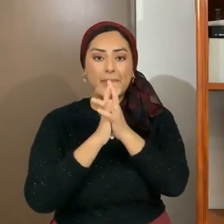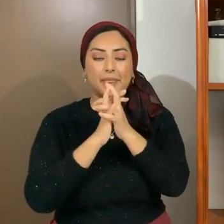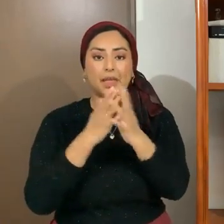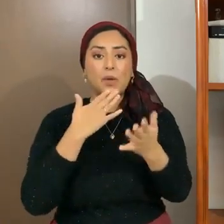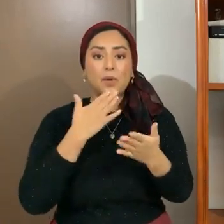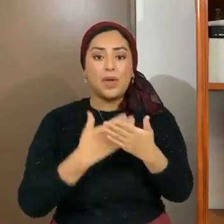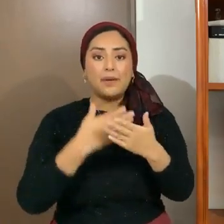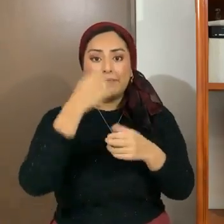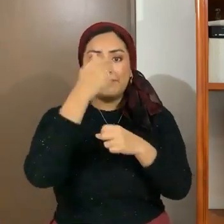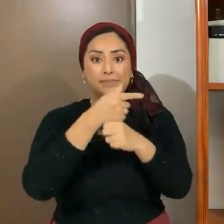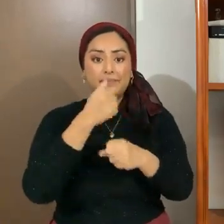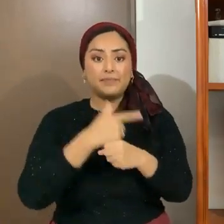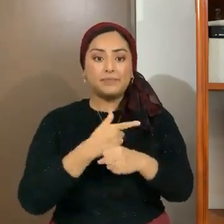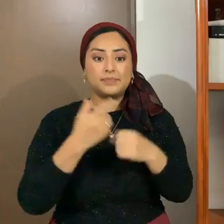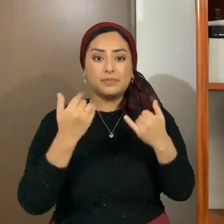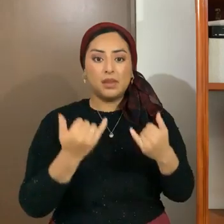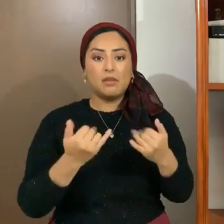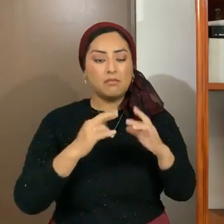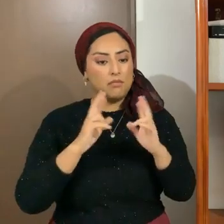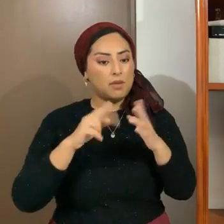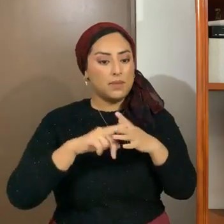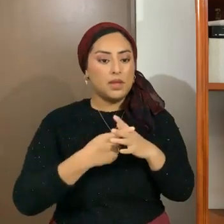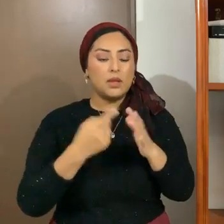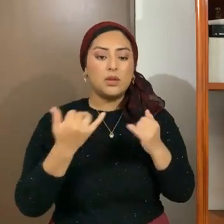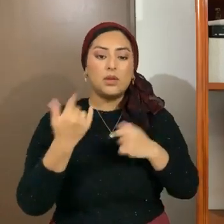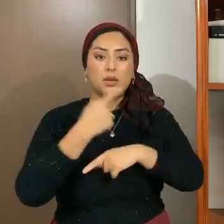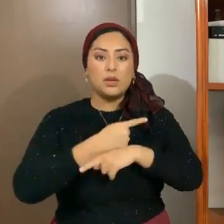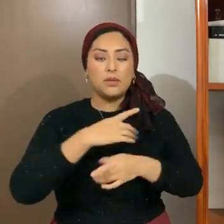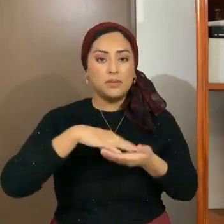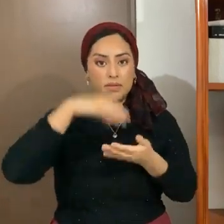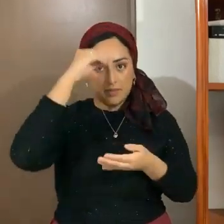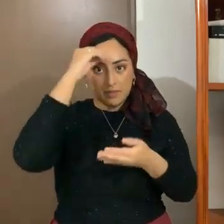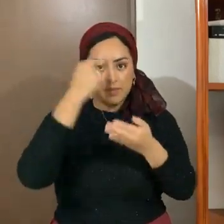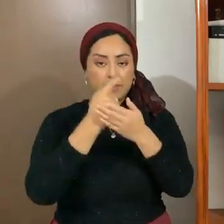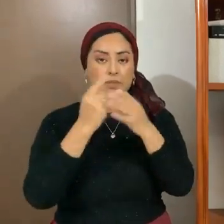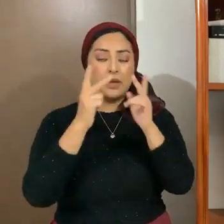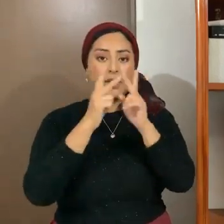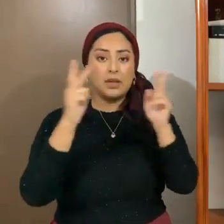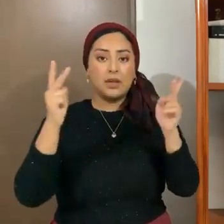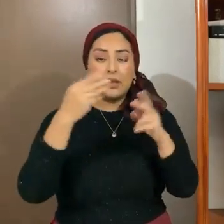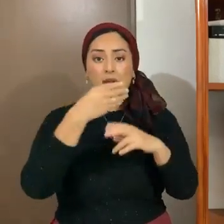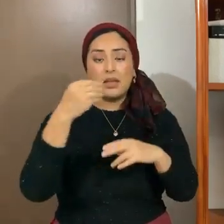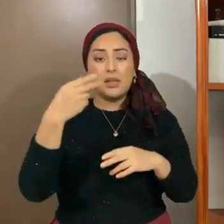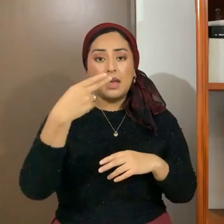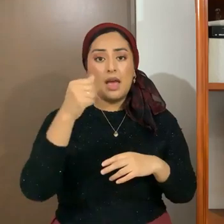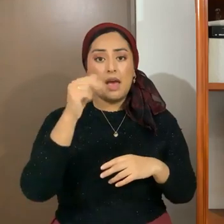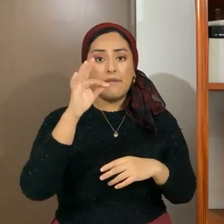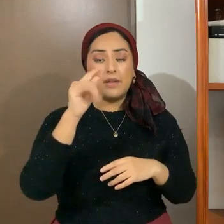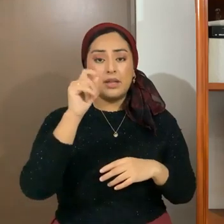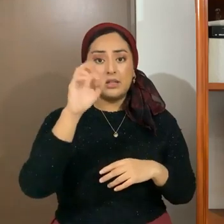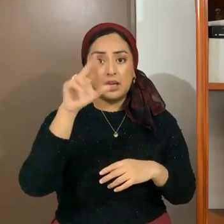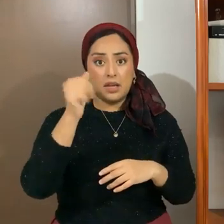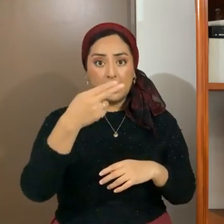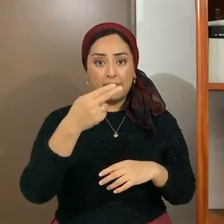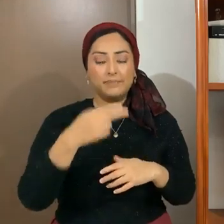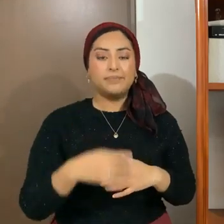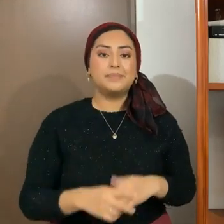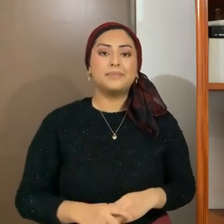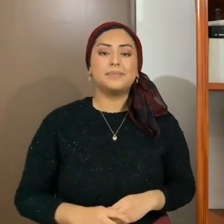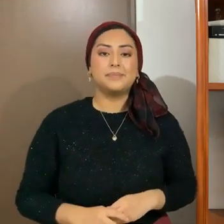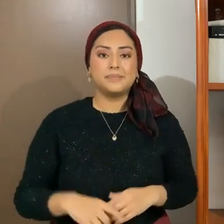Muy bien, amados Sahim, pues empecemos. Hoy vamos a estudiar la Parashá y la Haftará. Solamente recuerden que estamos